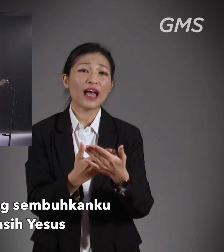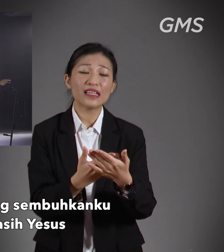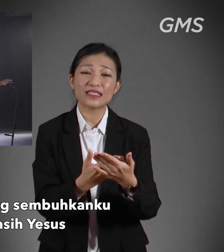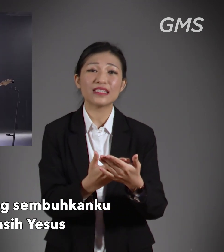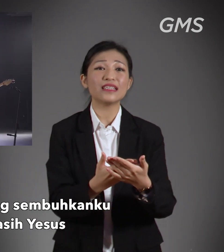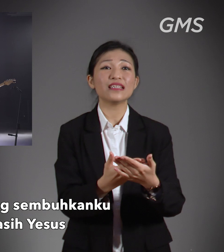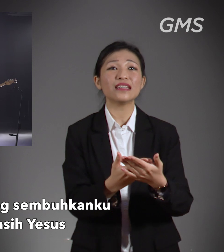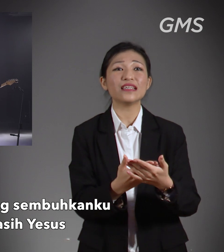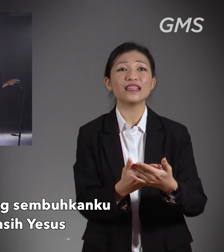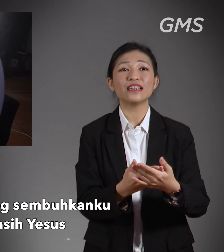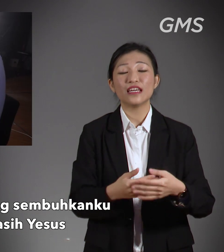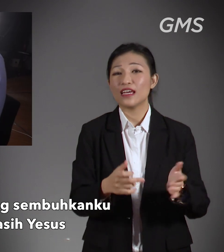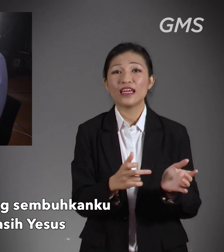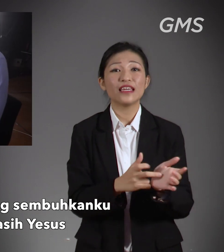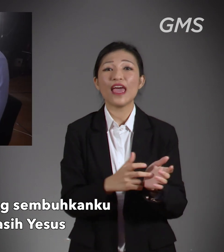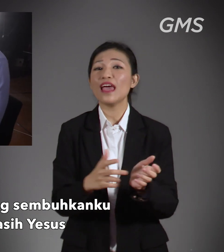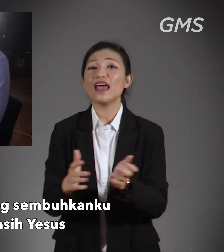Terima kasih